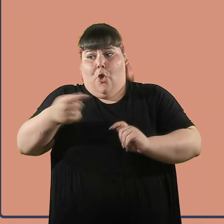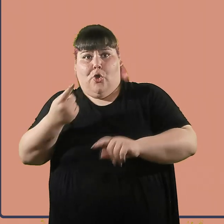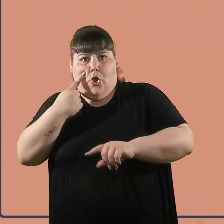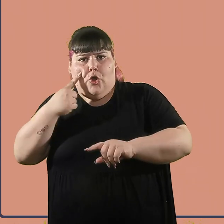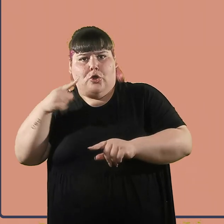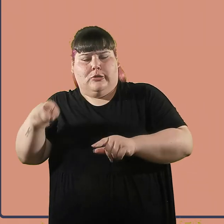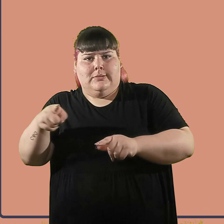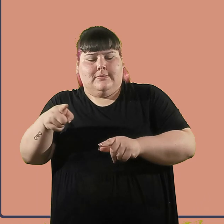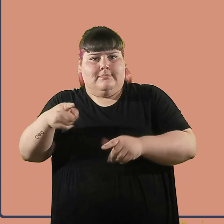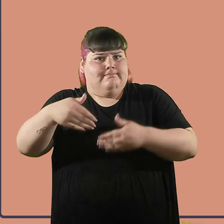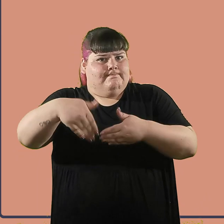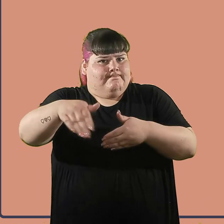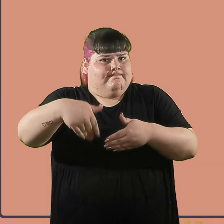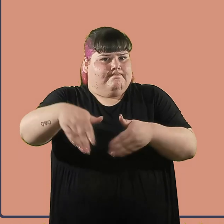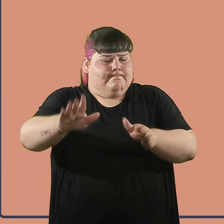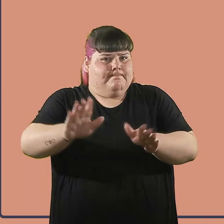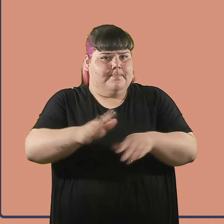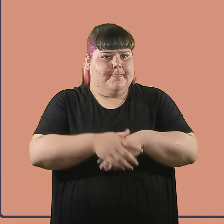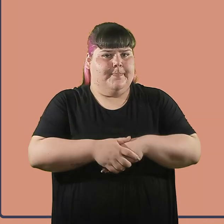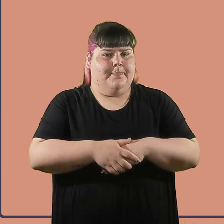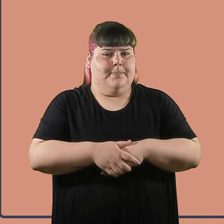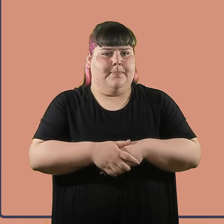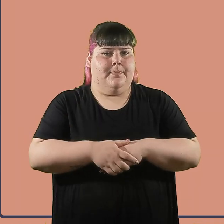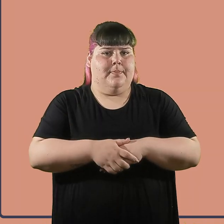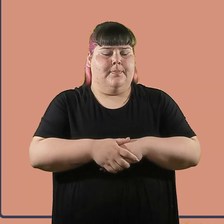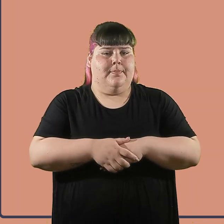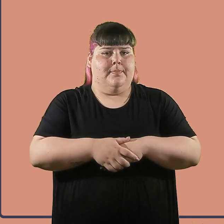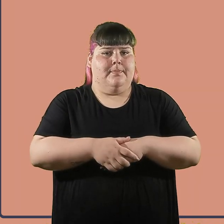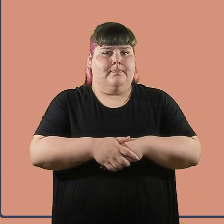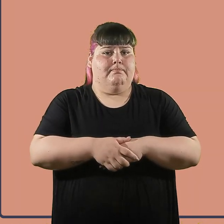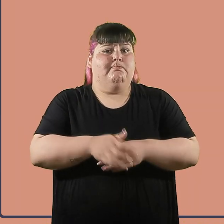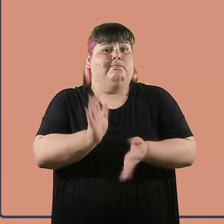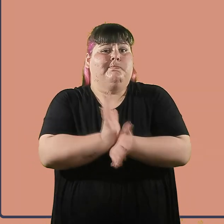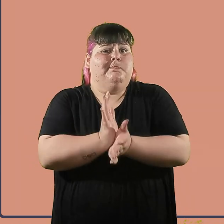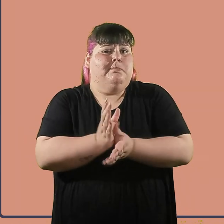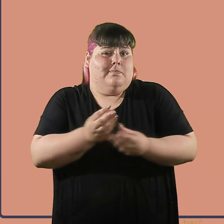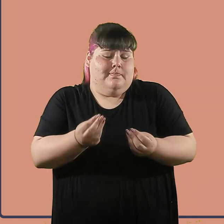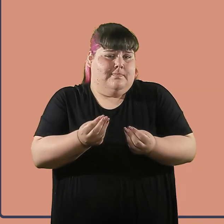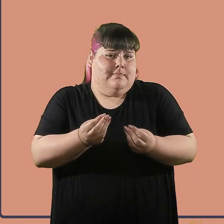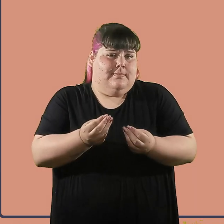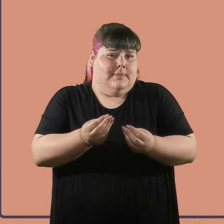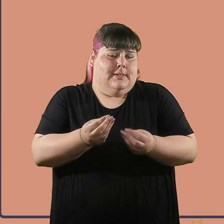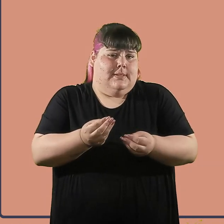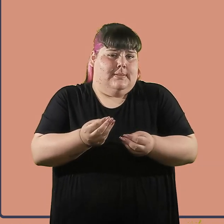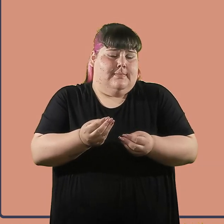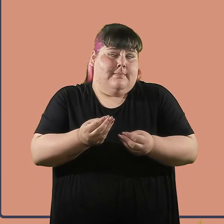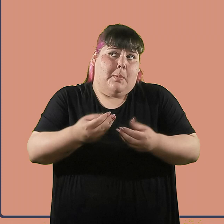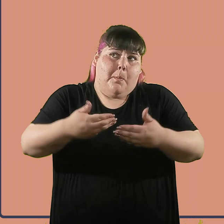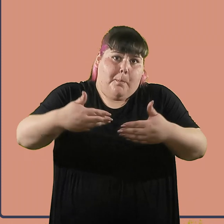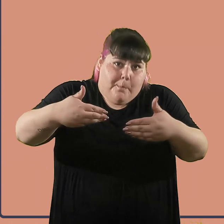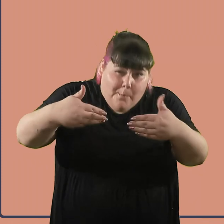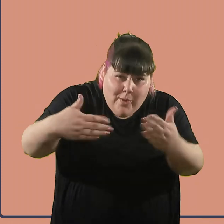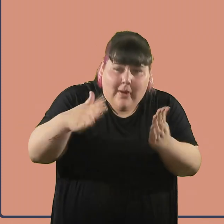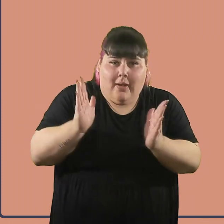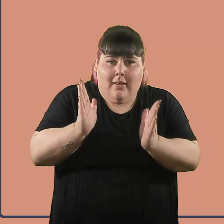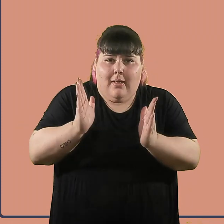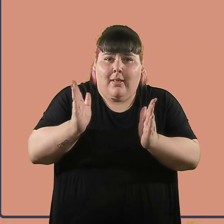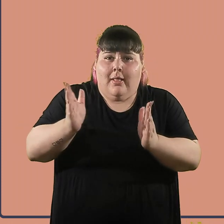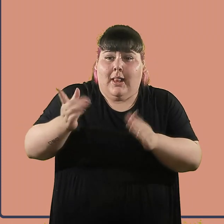en algún momento de su vida. Esto quiere decir que es altamente probable que en